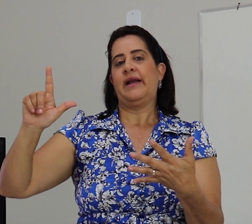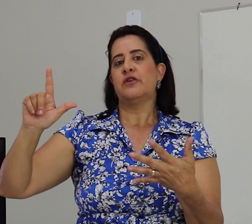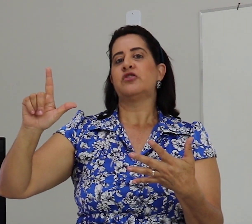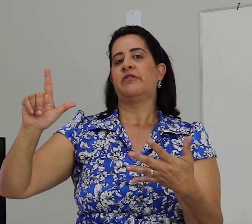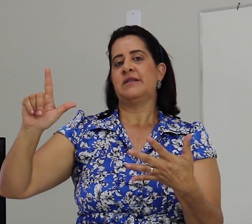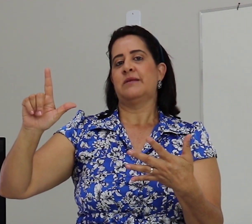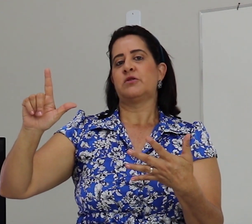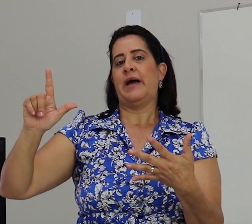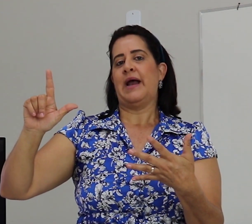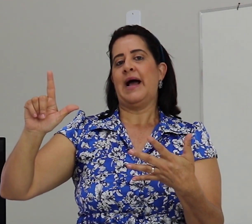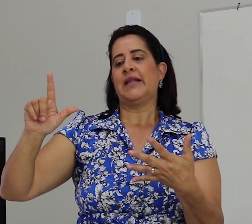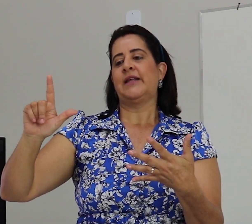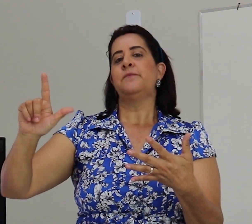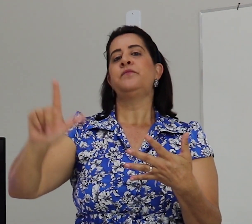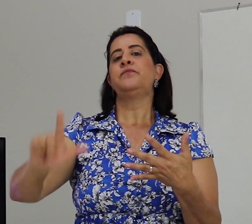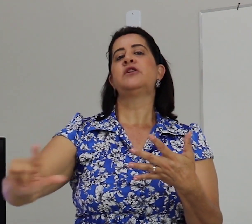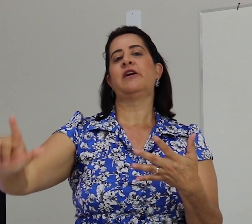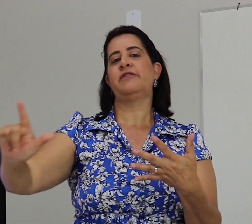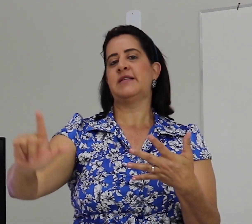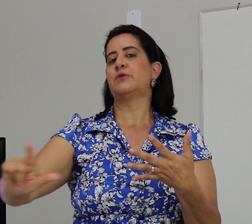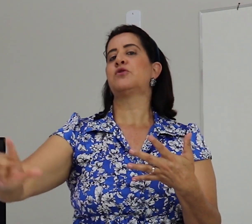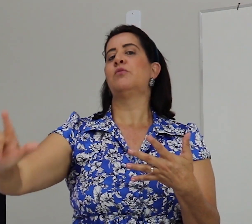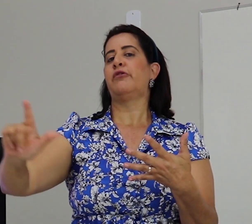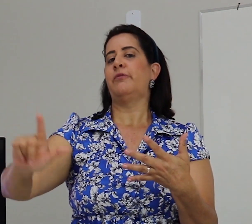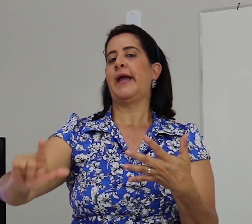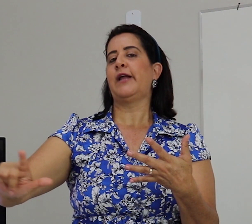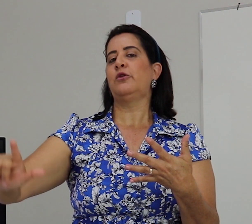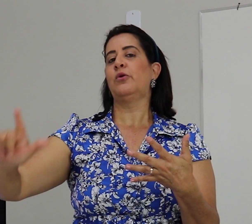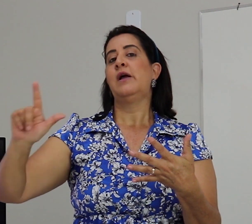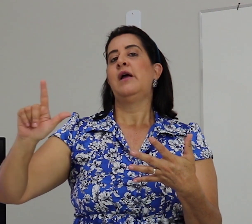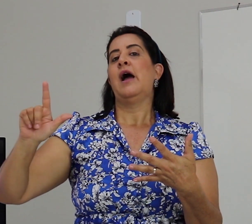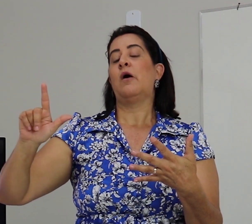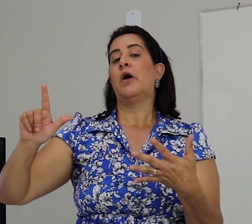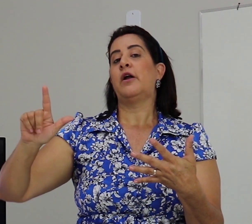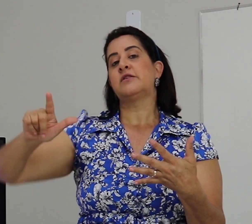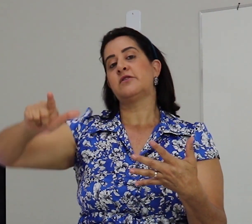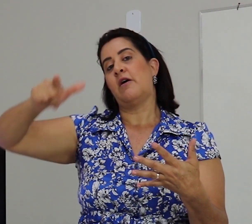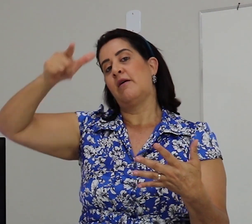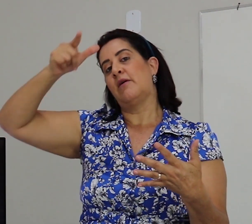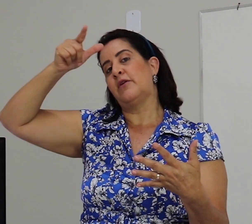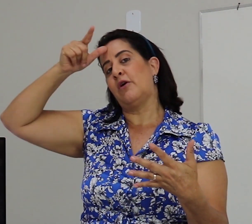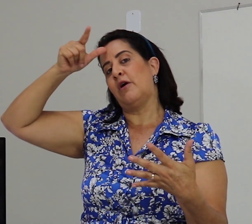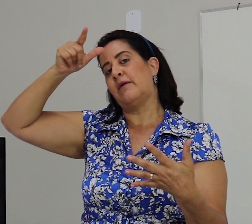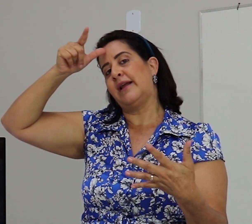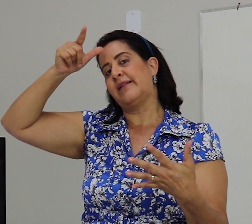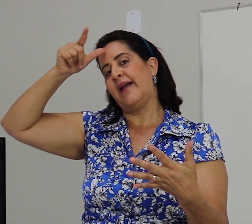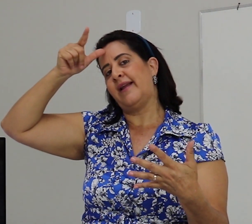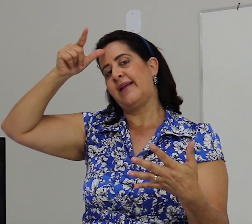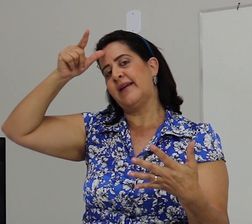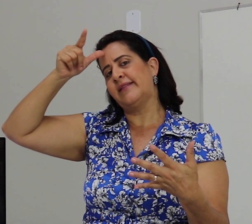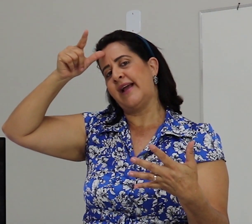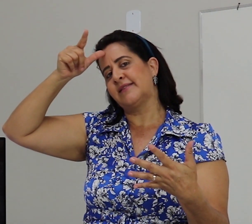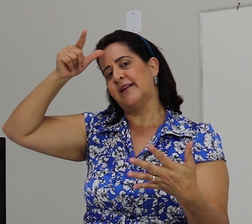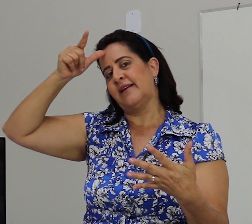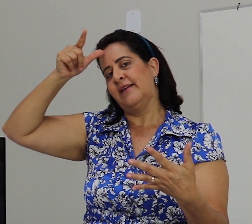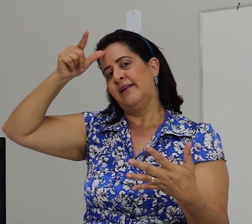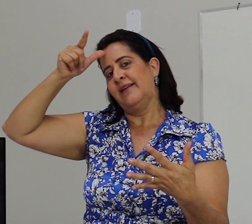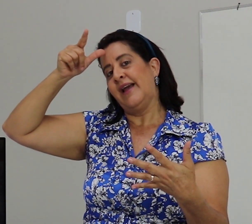nós já fizemos parada, já fizemos com movimento. Agora olha só, quando eu coloco a letra L aqui na testa, ela